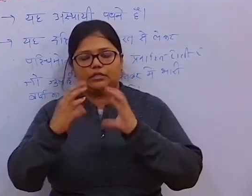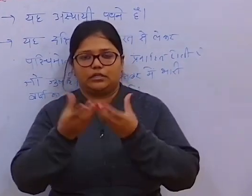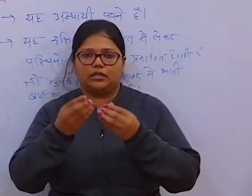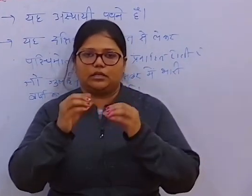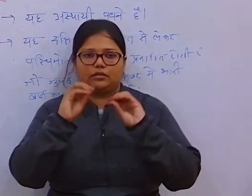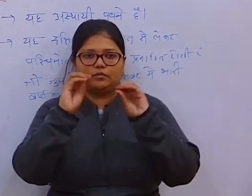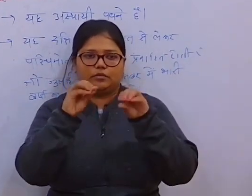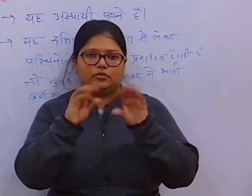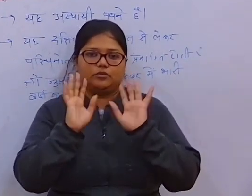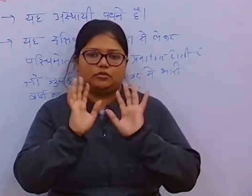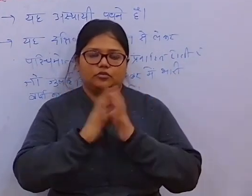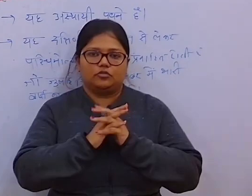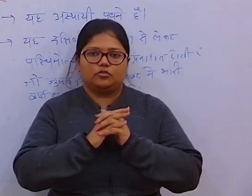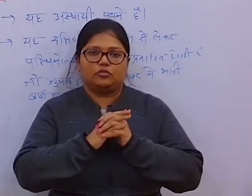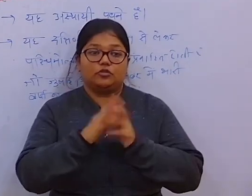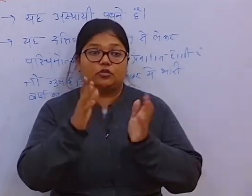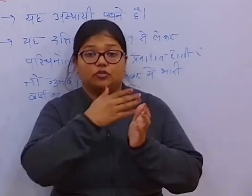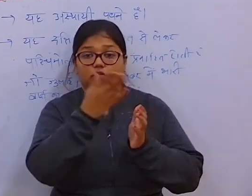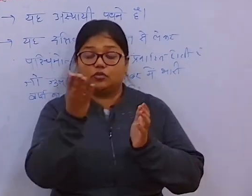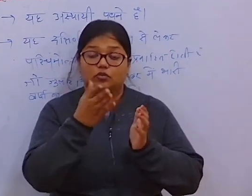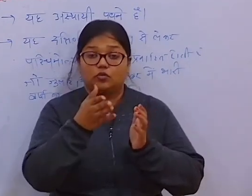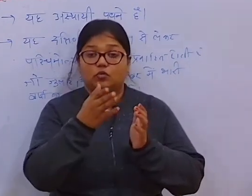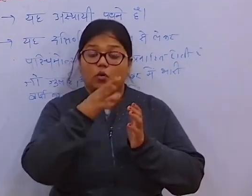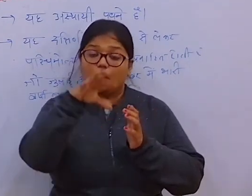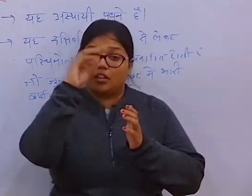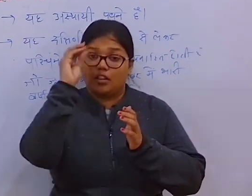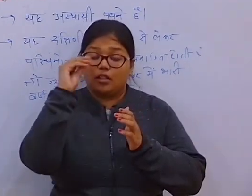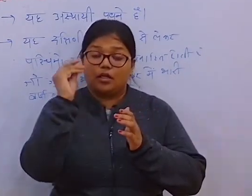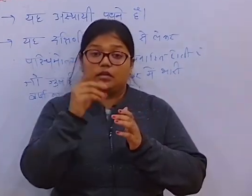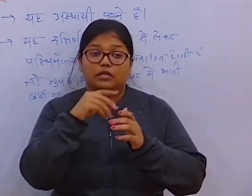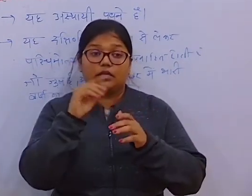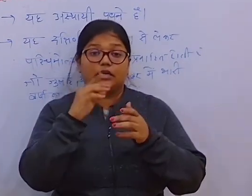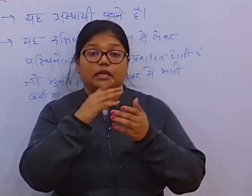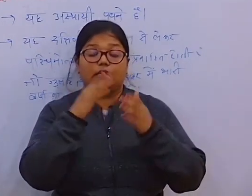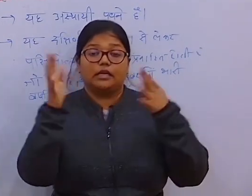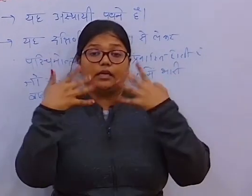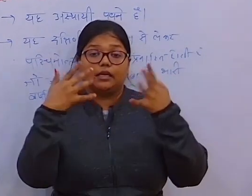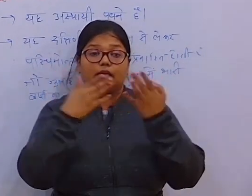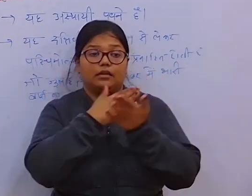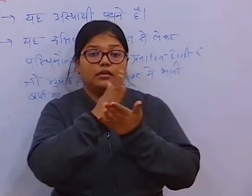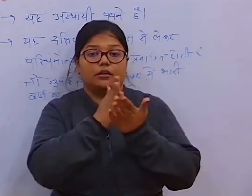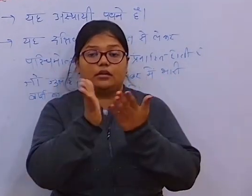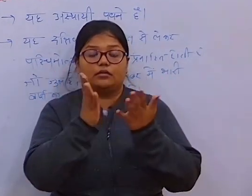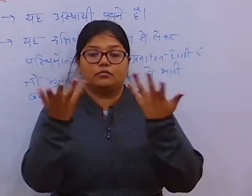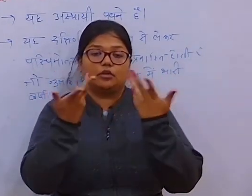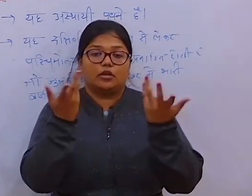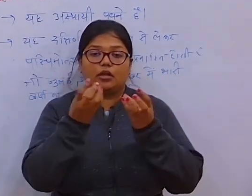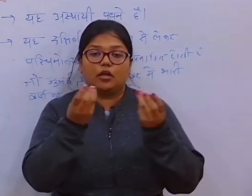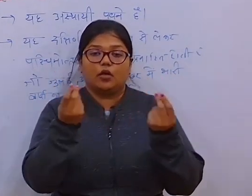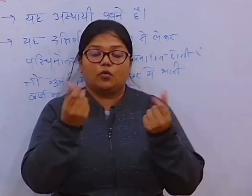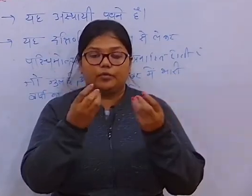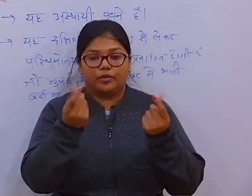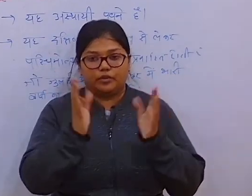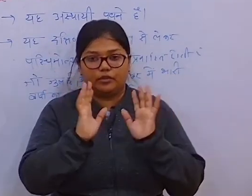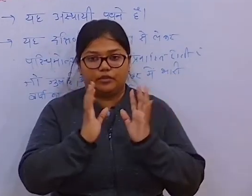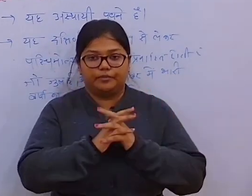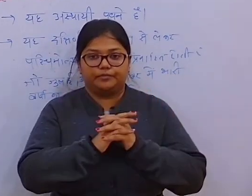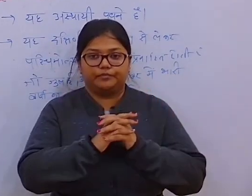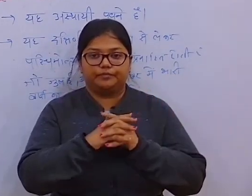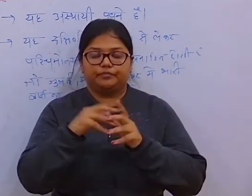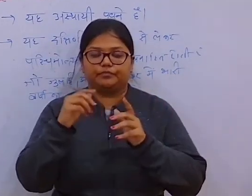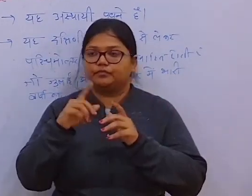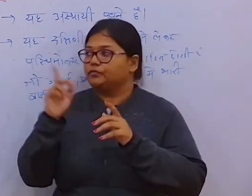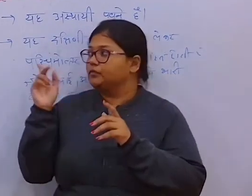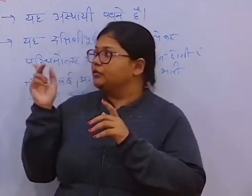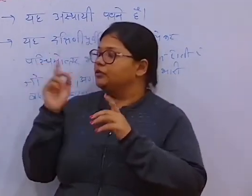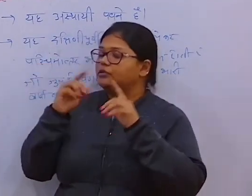वायुमंडल, क्षोभ मंडल, ये सब आप लोग पढ़कर आओगे, ठीक। तो चलो आज के लिए इतना ही, ठीक है। स्क्रीनशॉट ले लो, मैं आज के लिए इतना ही